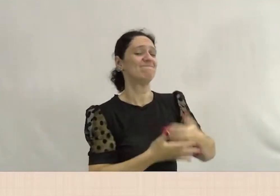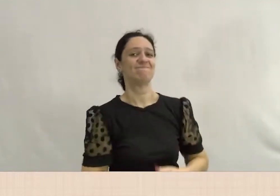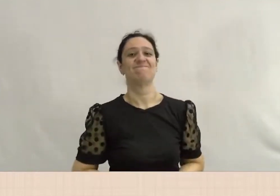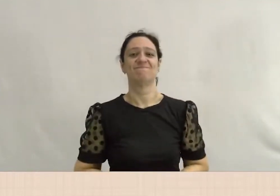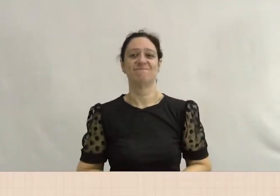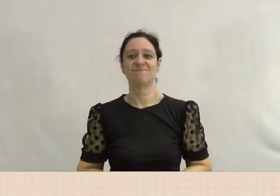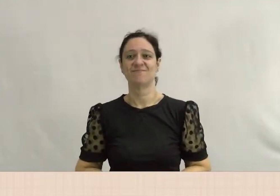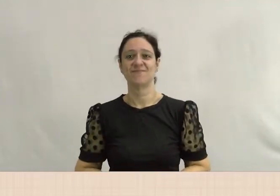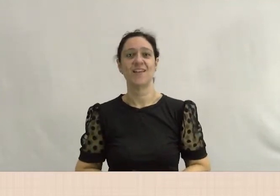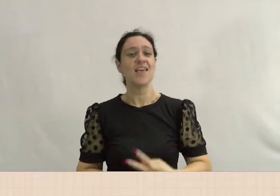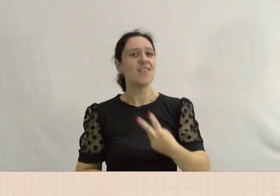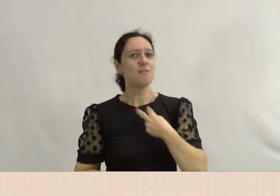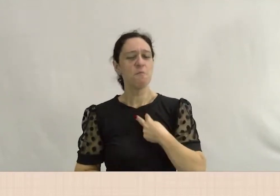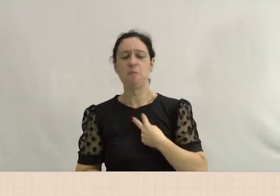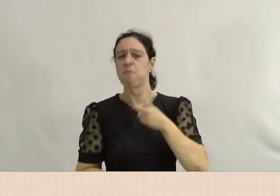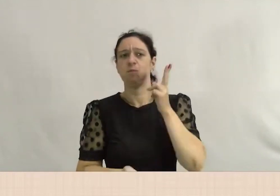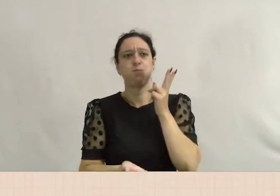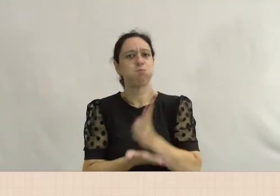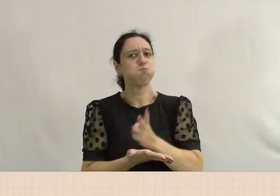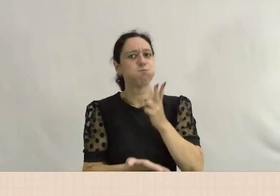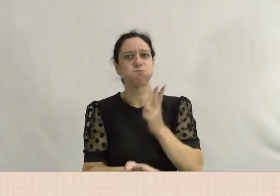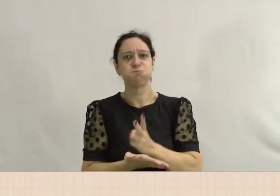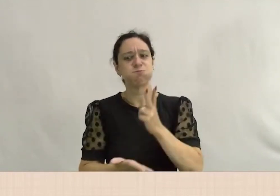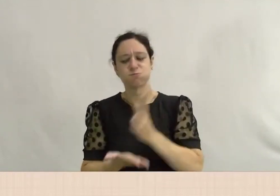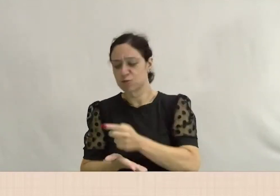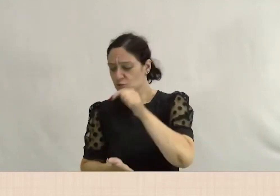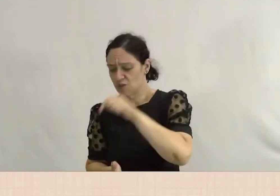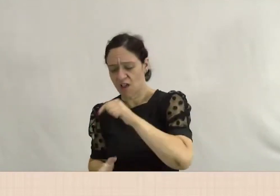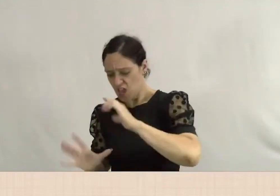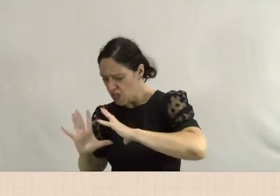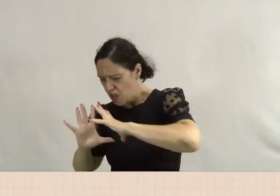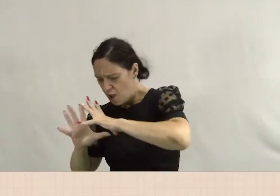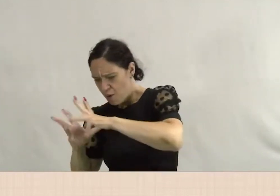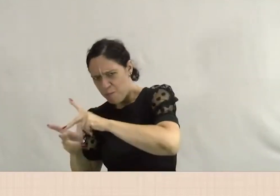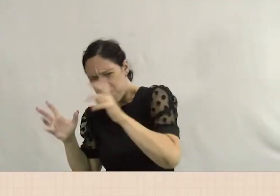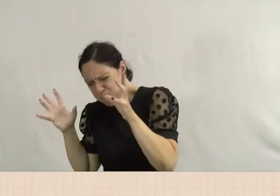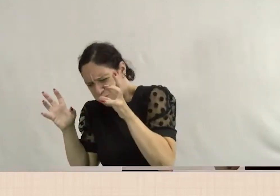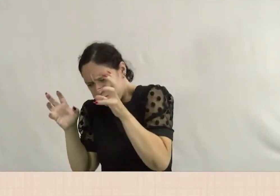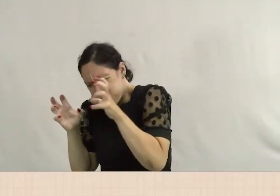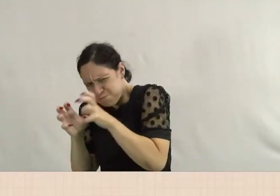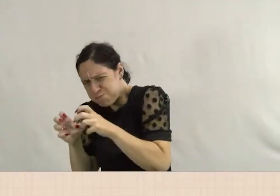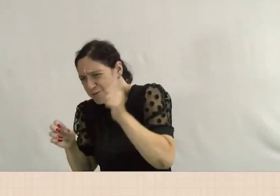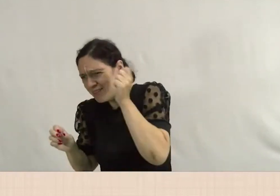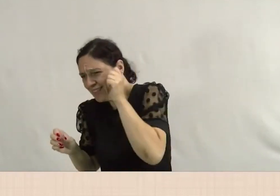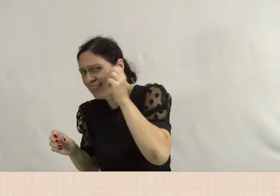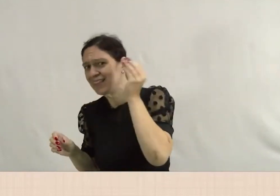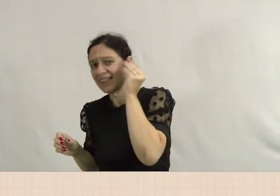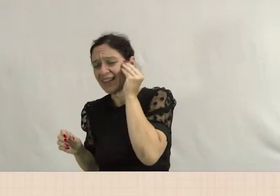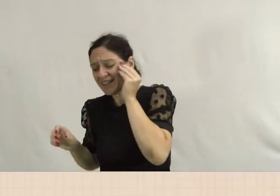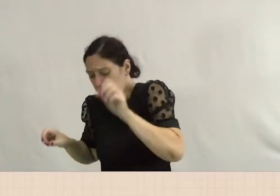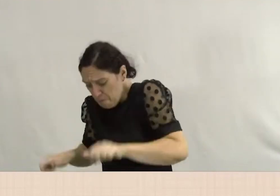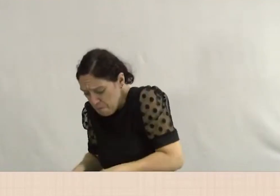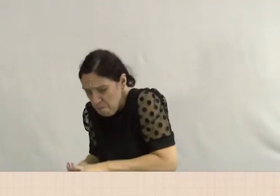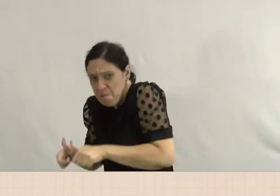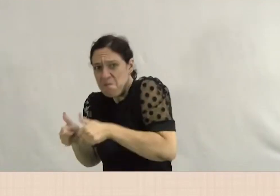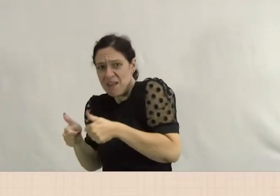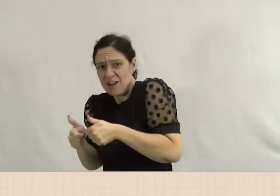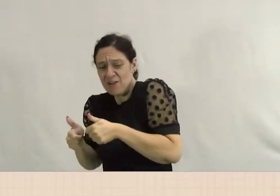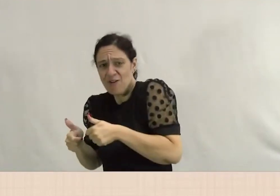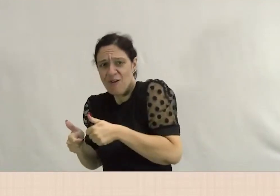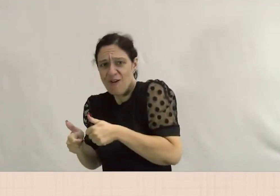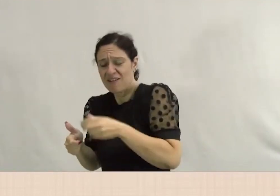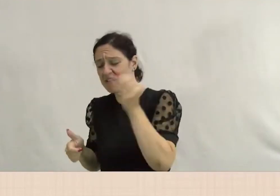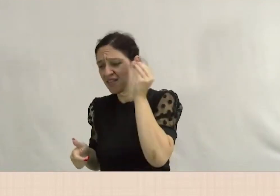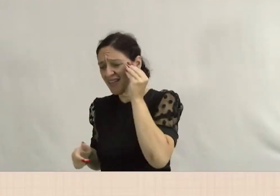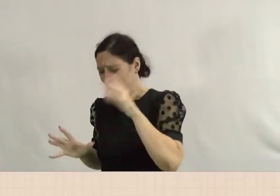Não é permanecendo no reino das trevas e tentando melhorar o seu comportamento.